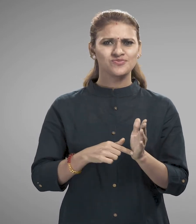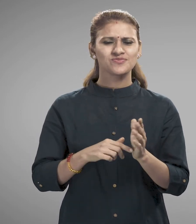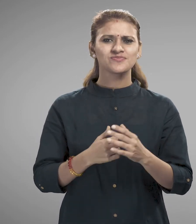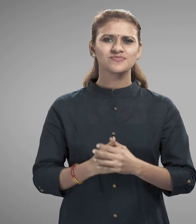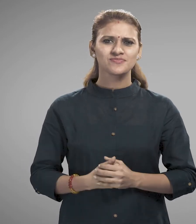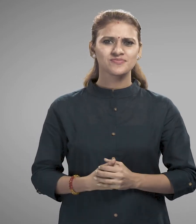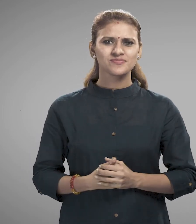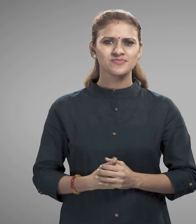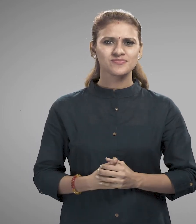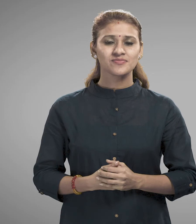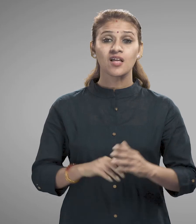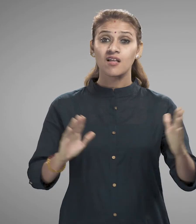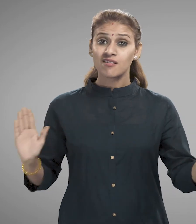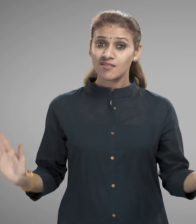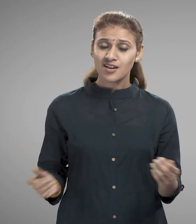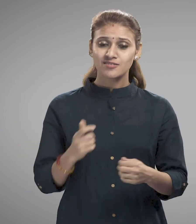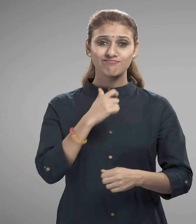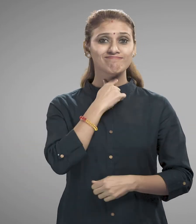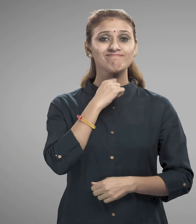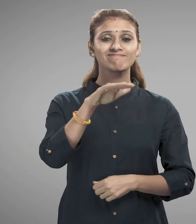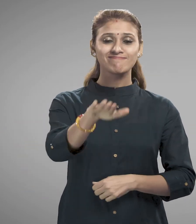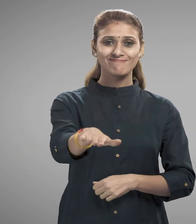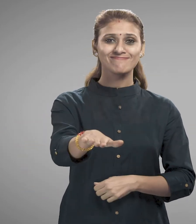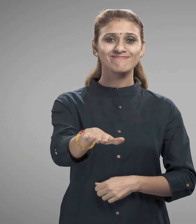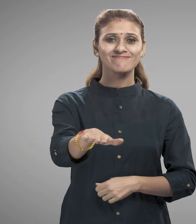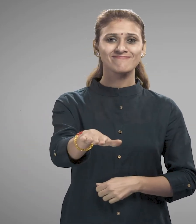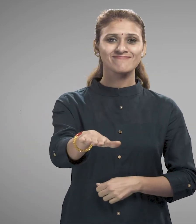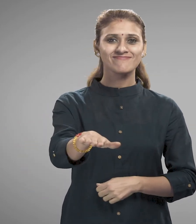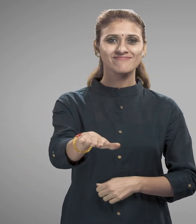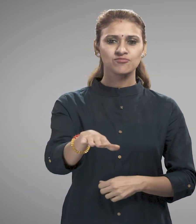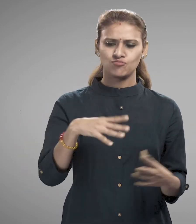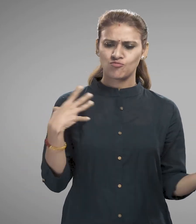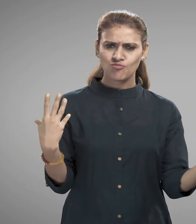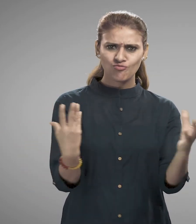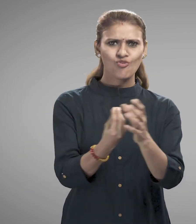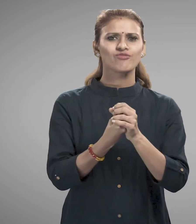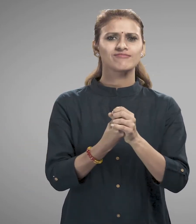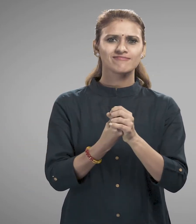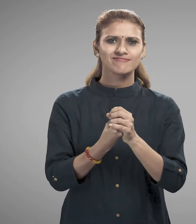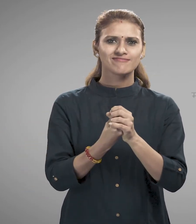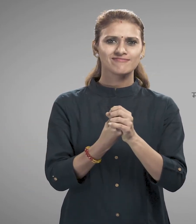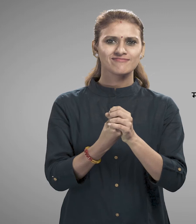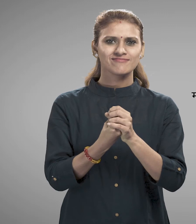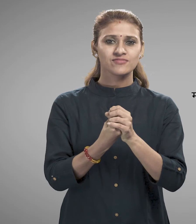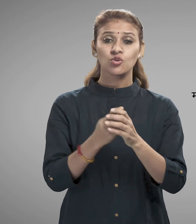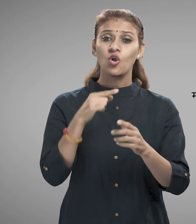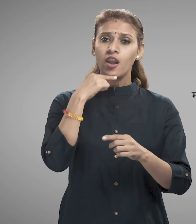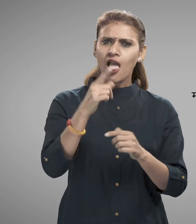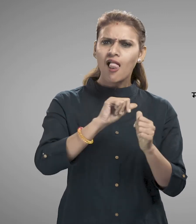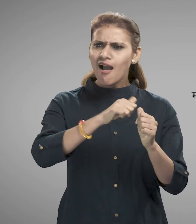आइए हम सब मिलकर शपथ लें कि हम अन्य लोगों को भी इसके विषय में